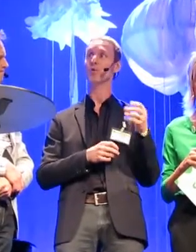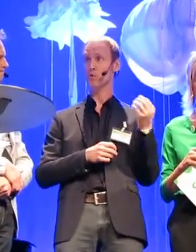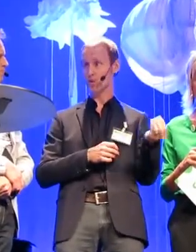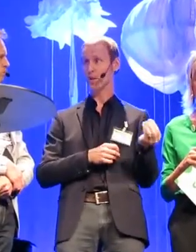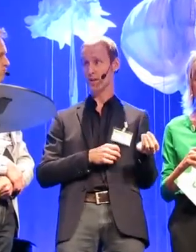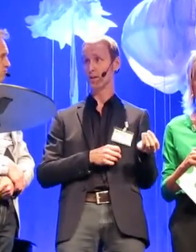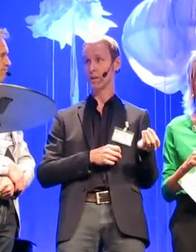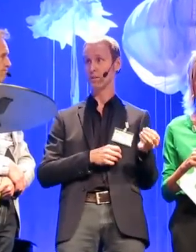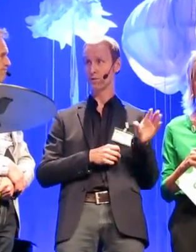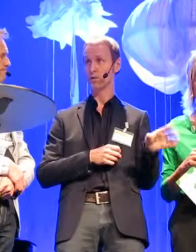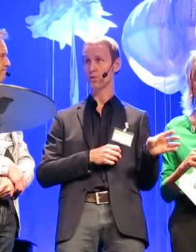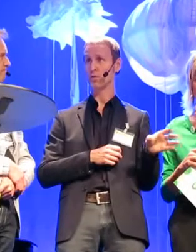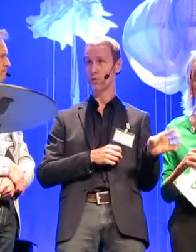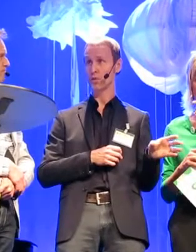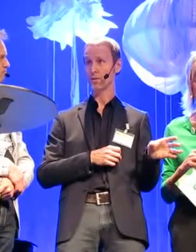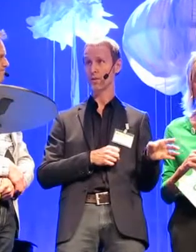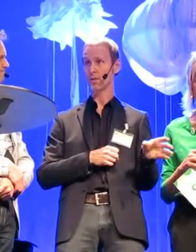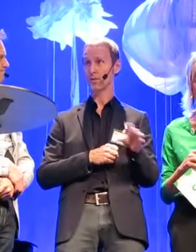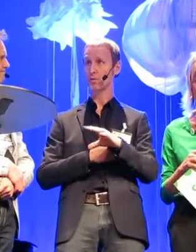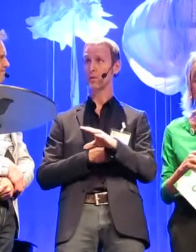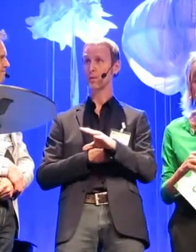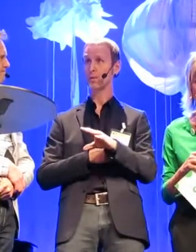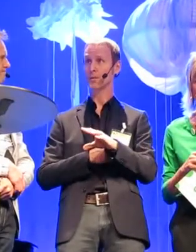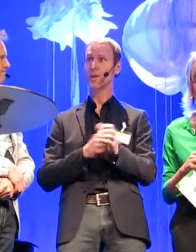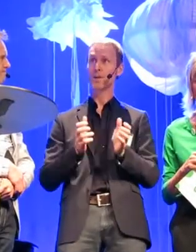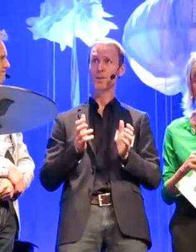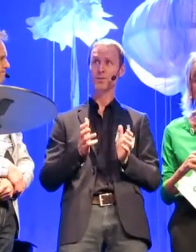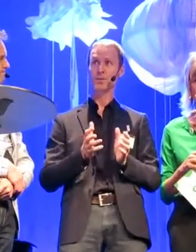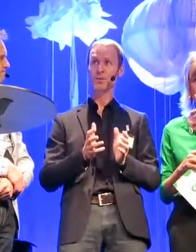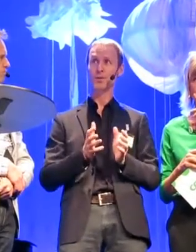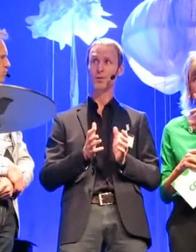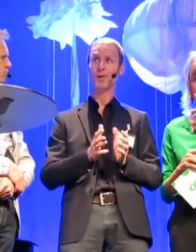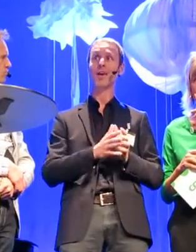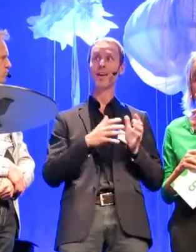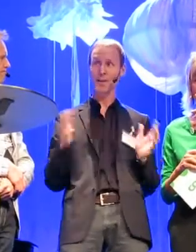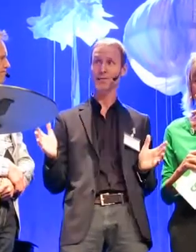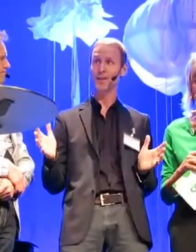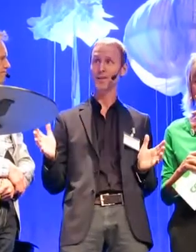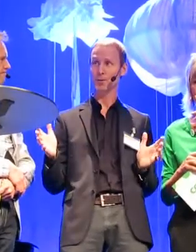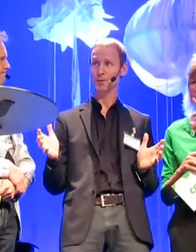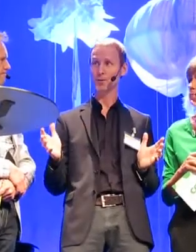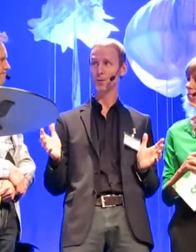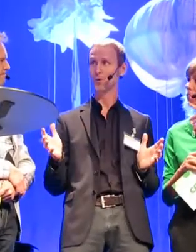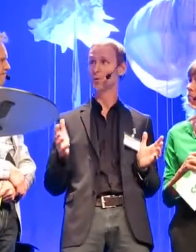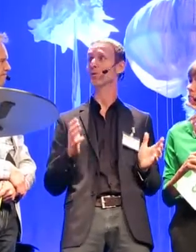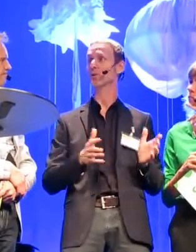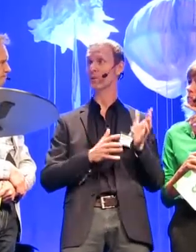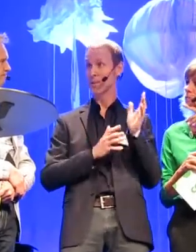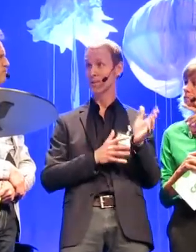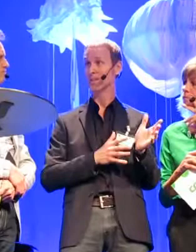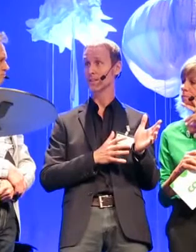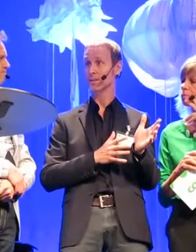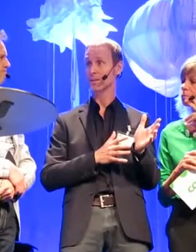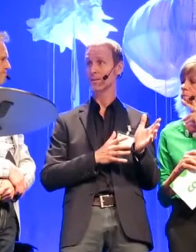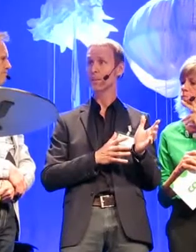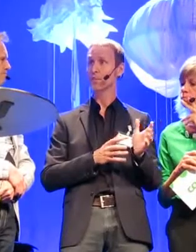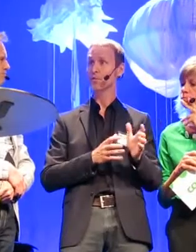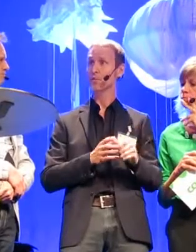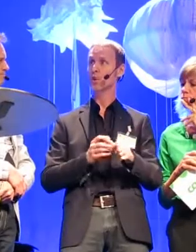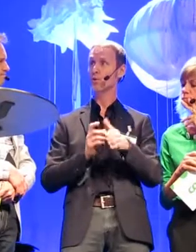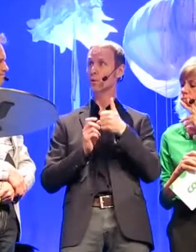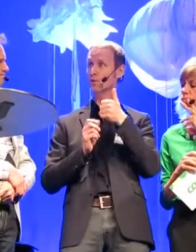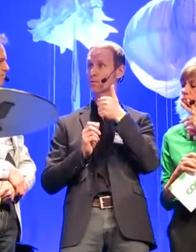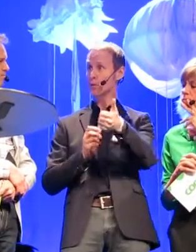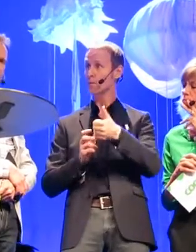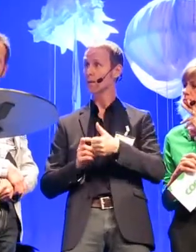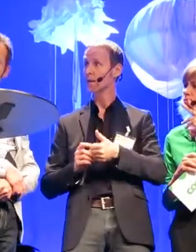samma produktsäkerhet i återvunnet som i jungfruligt. Men för att vi ska ta fram ännu fler produkter, då i återvunnen plast till exempel,